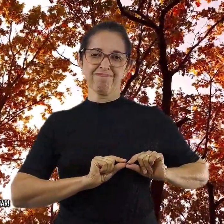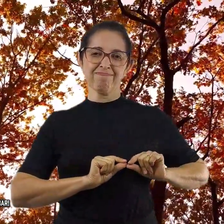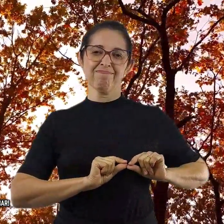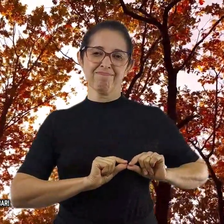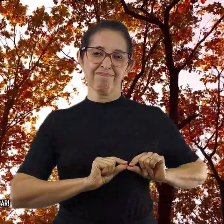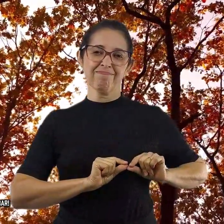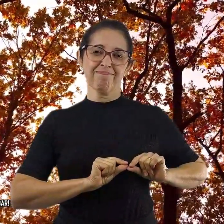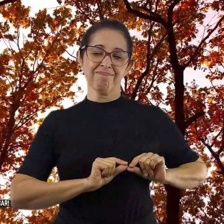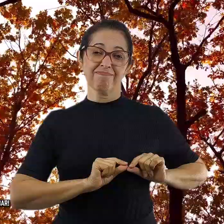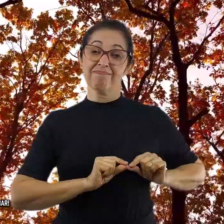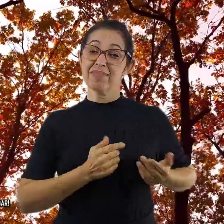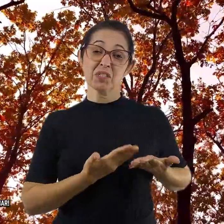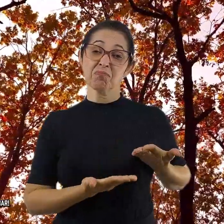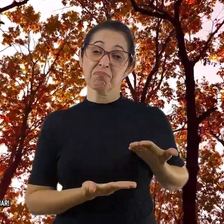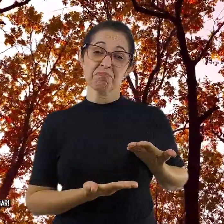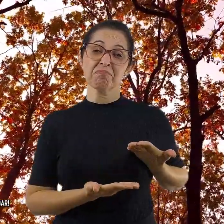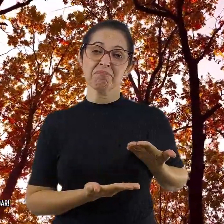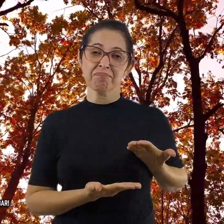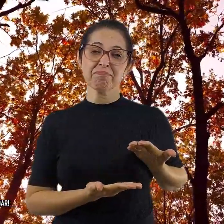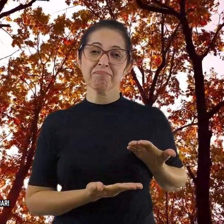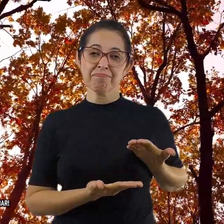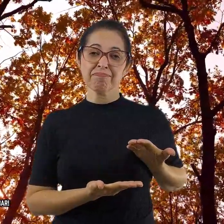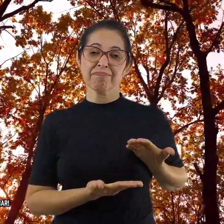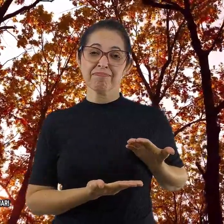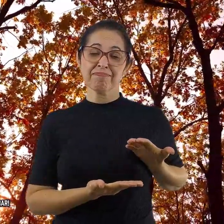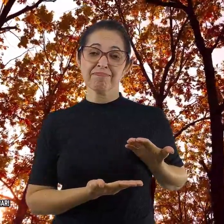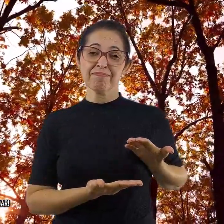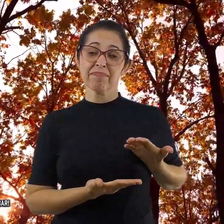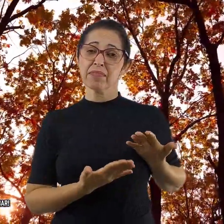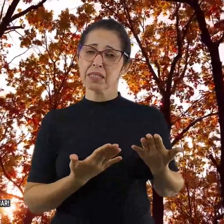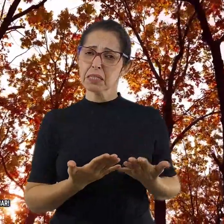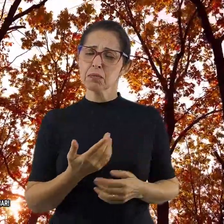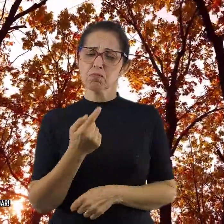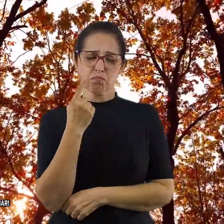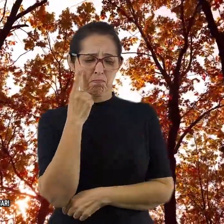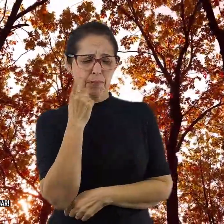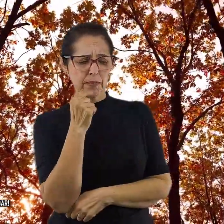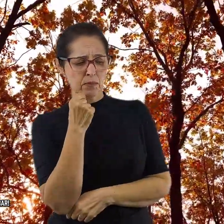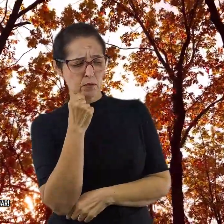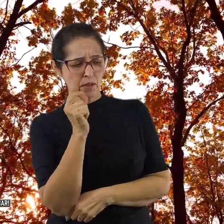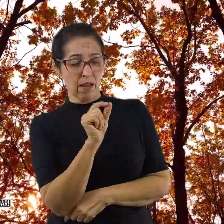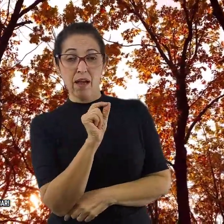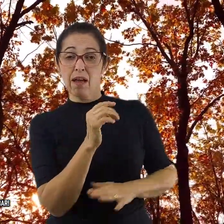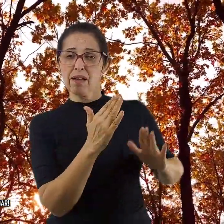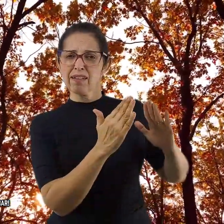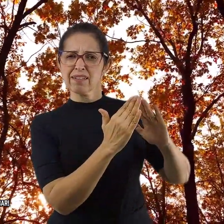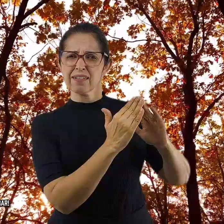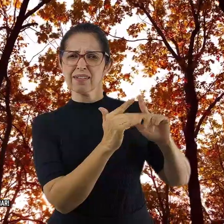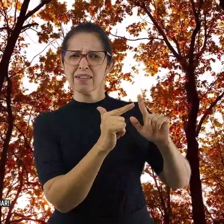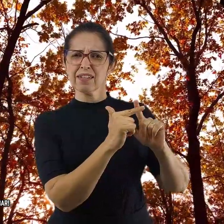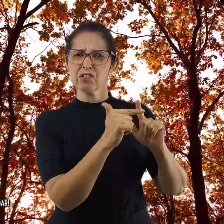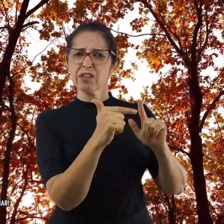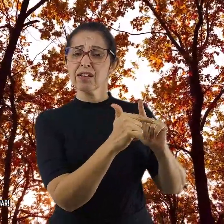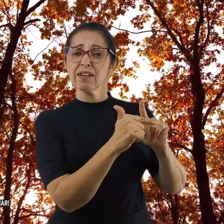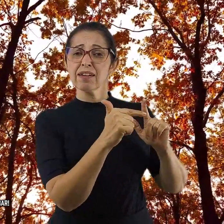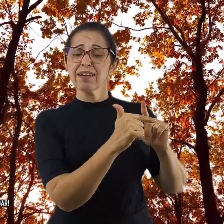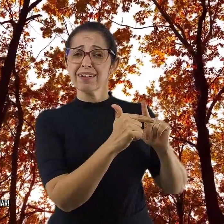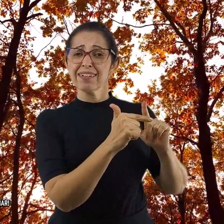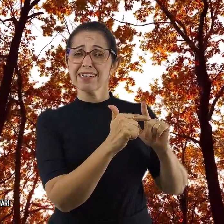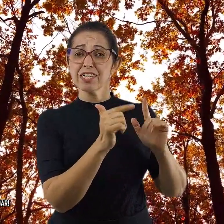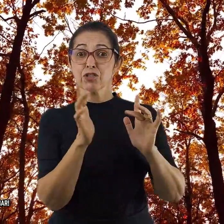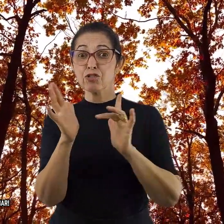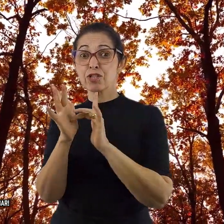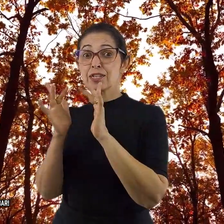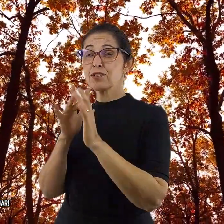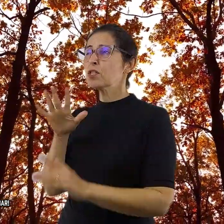É interessante que nós vemos que aquela igreja foi a igreja que se apaixonou